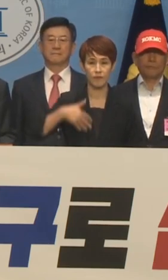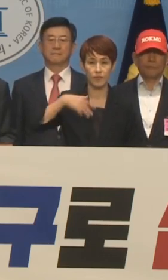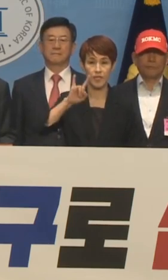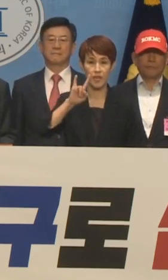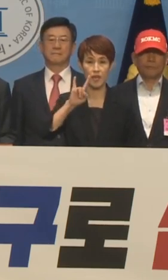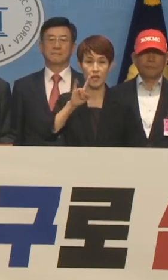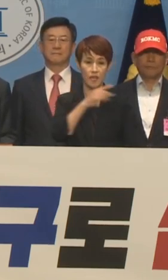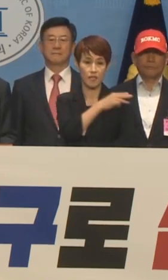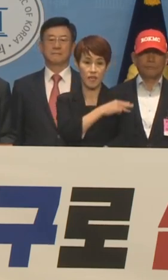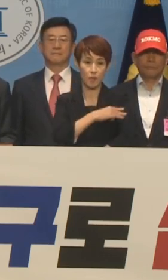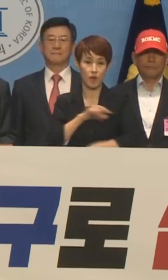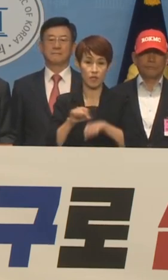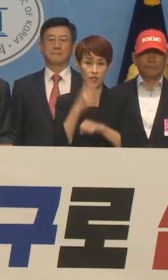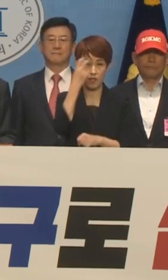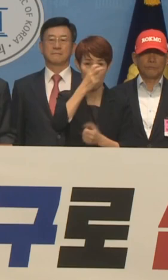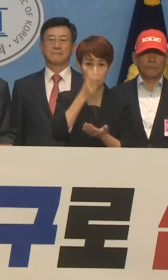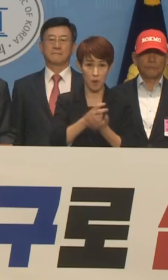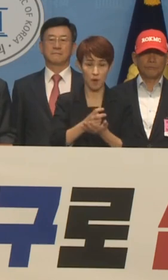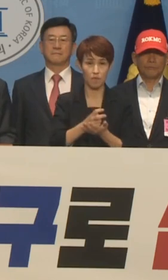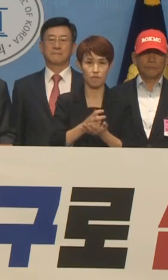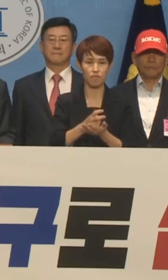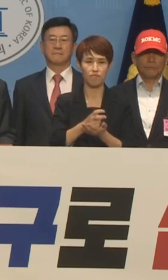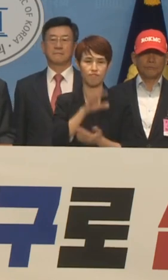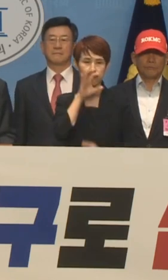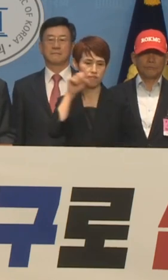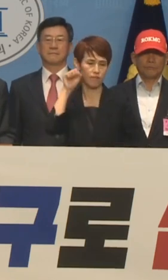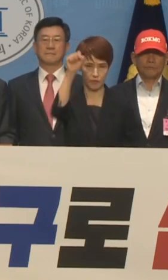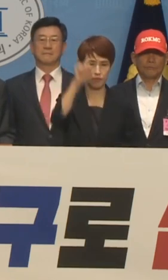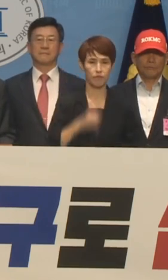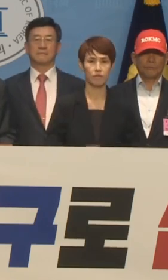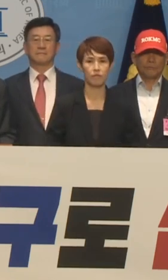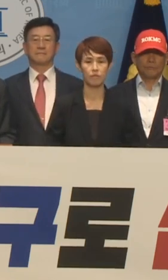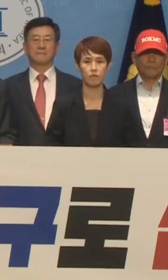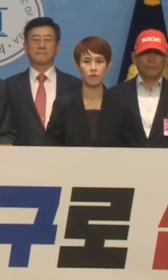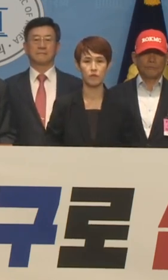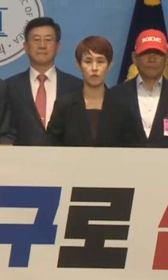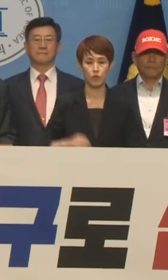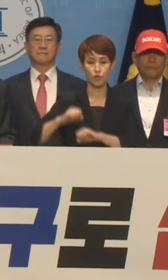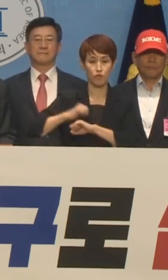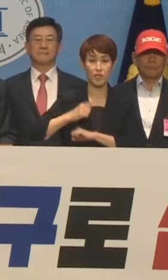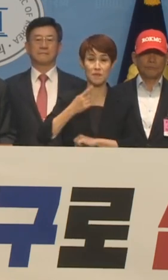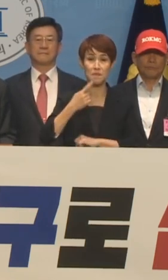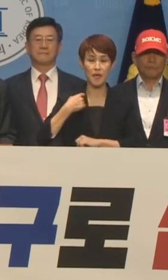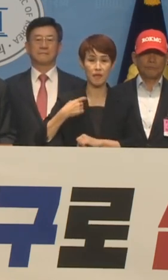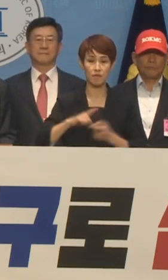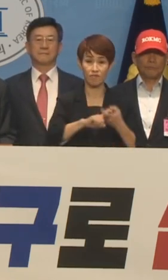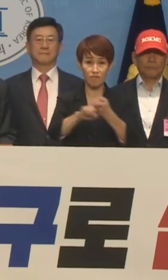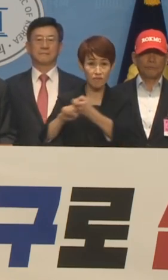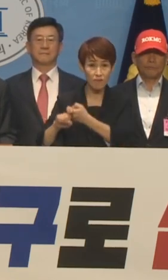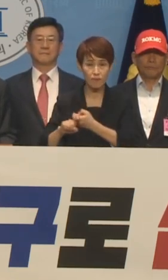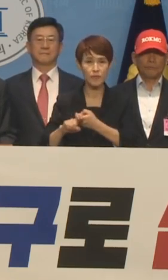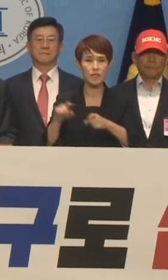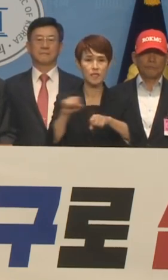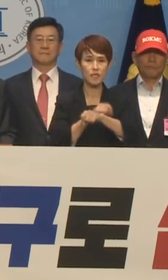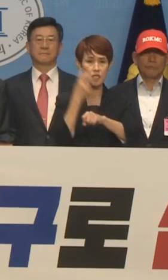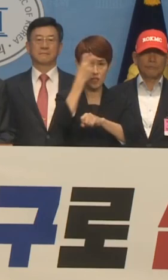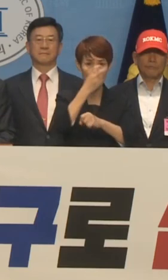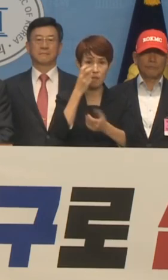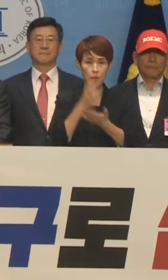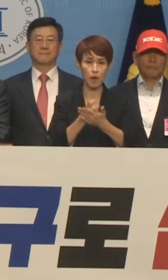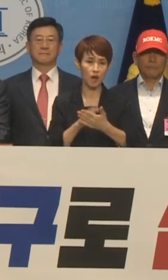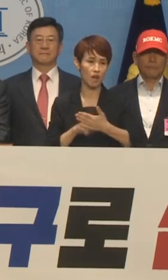최상병 특검법 규탄 성명문. 우리 예비역 군인들은 특검법 단독